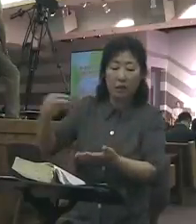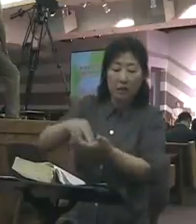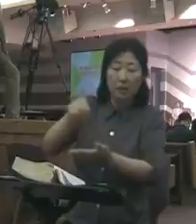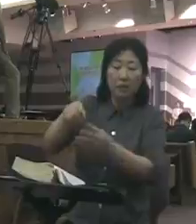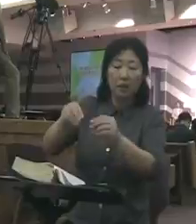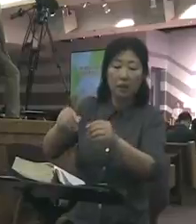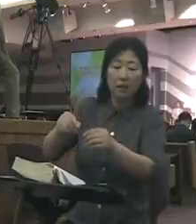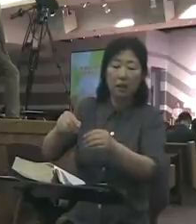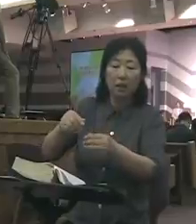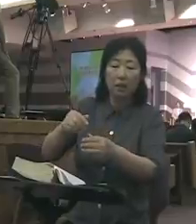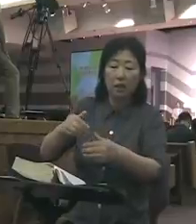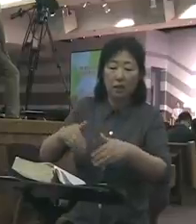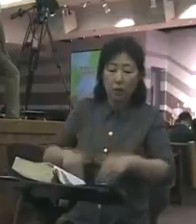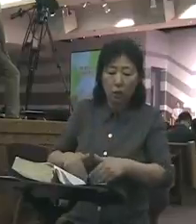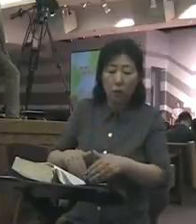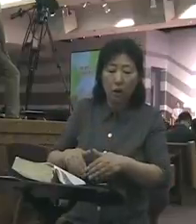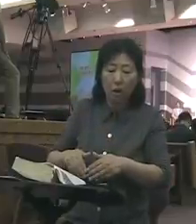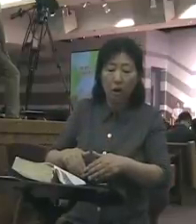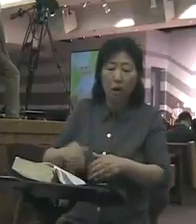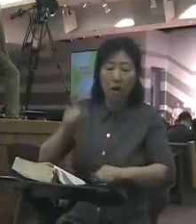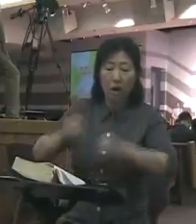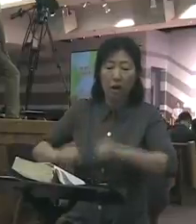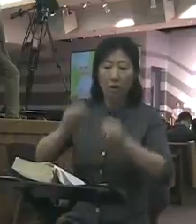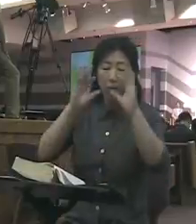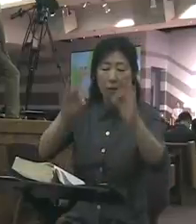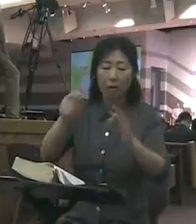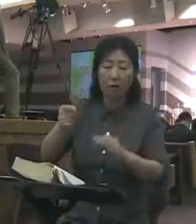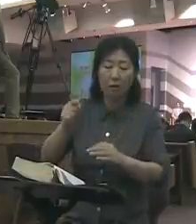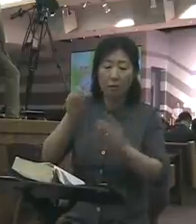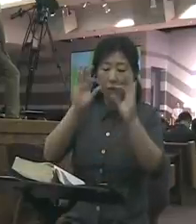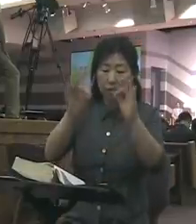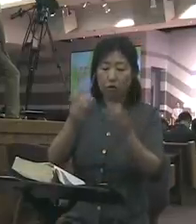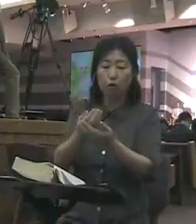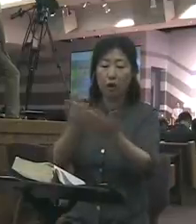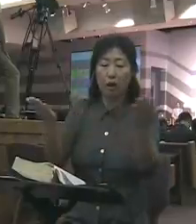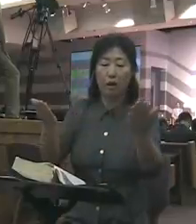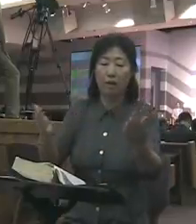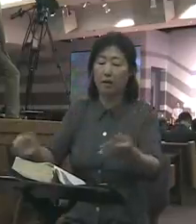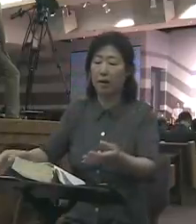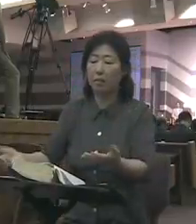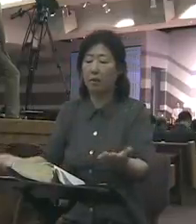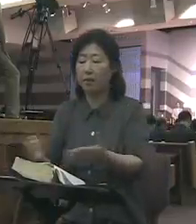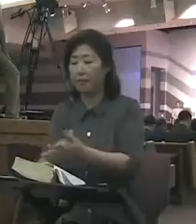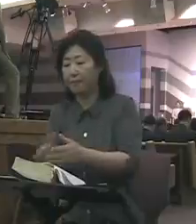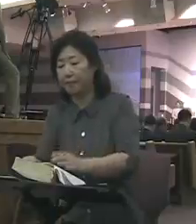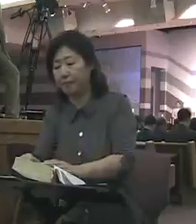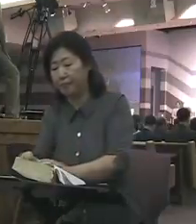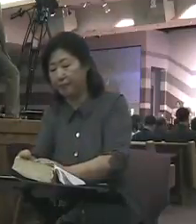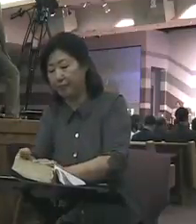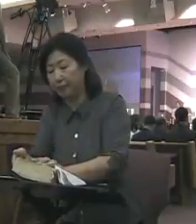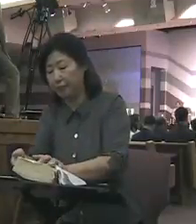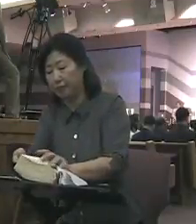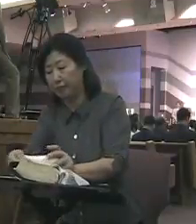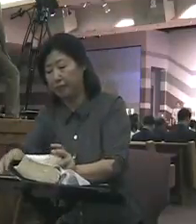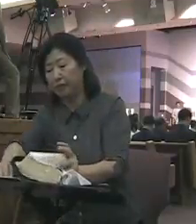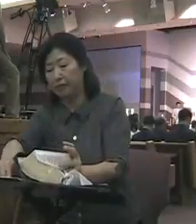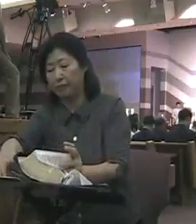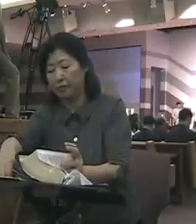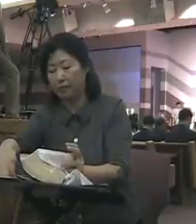땅을 종과 병으로 행하여 내가 그것을 너에게 주리라. 아멘. 이 말씀으로 김승우 목사님